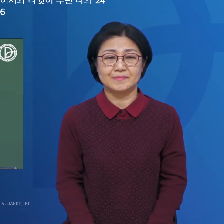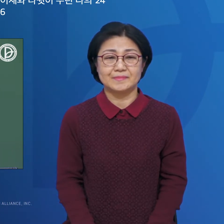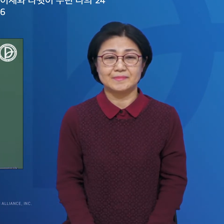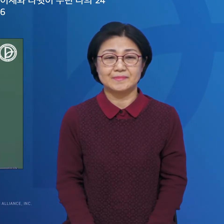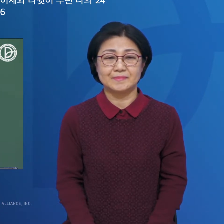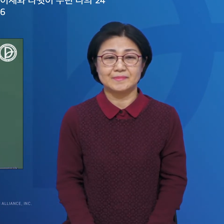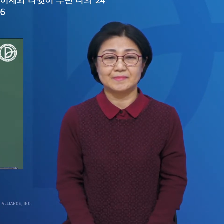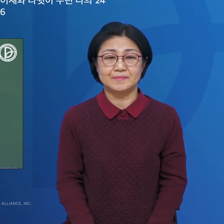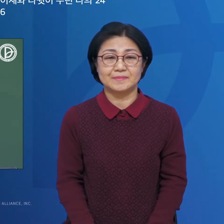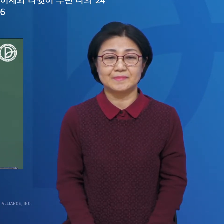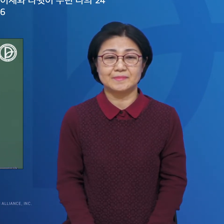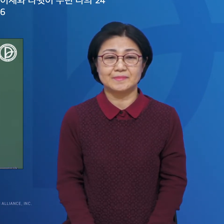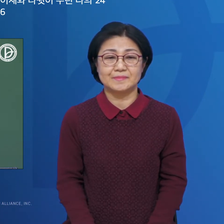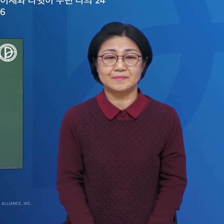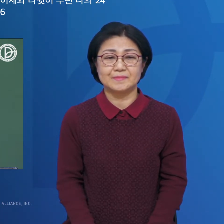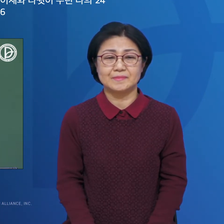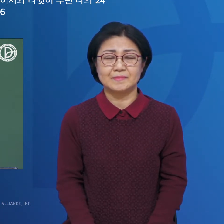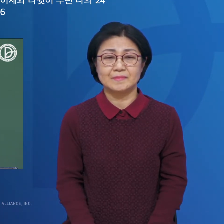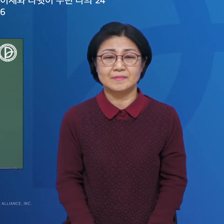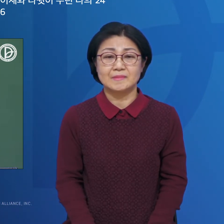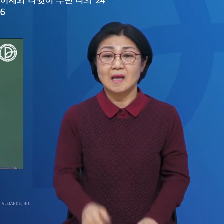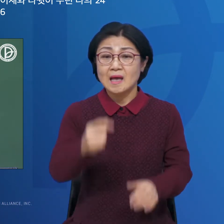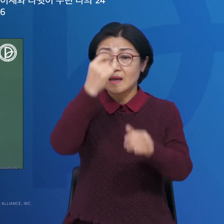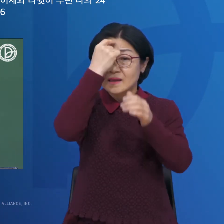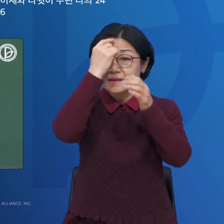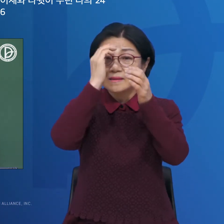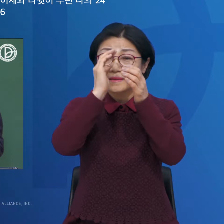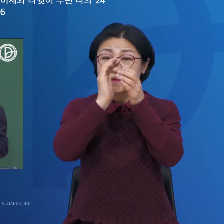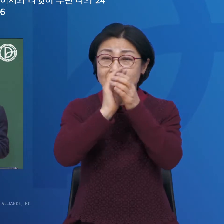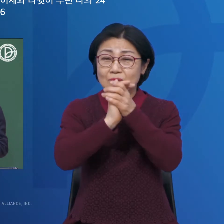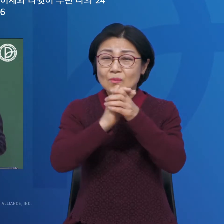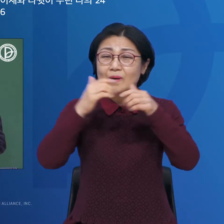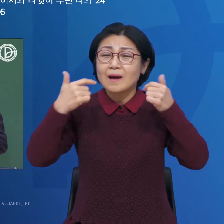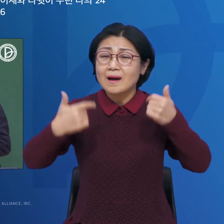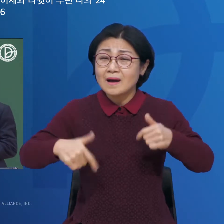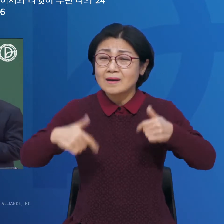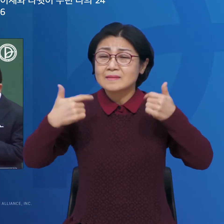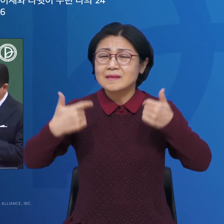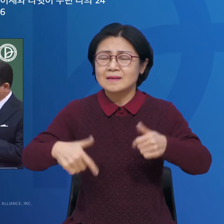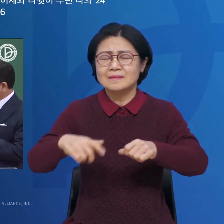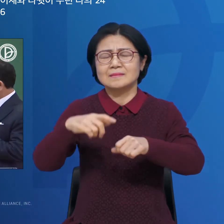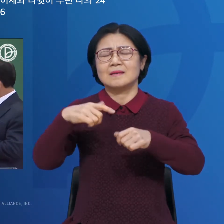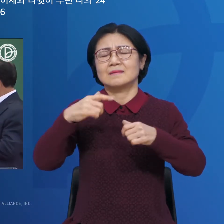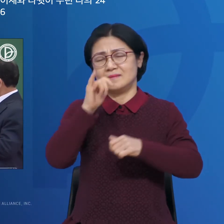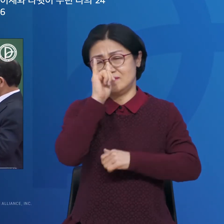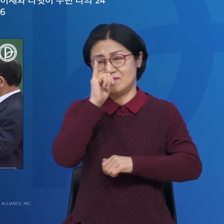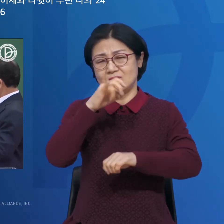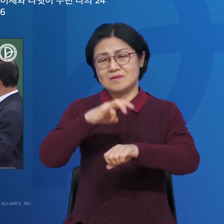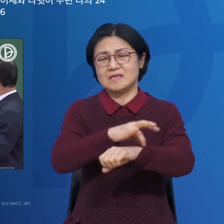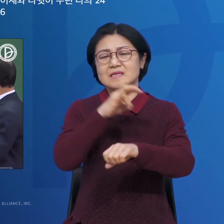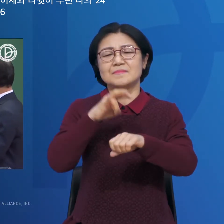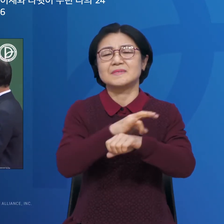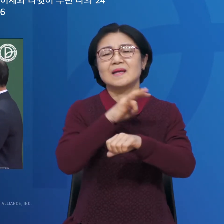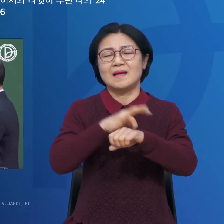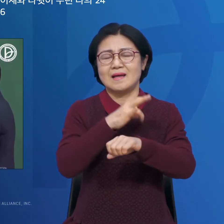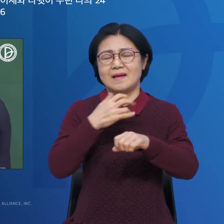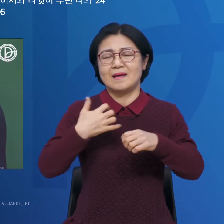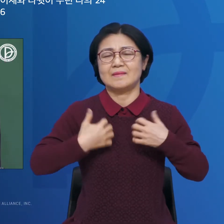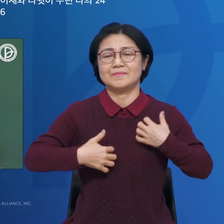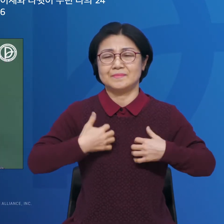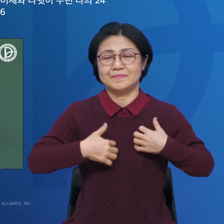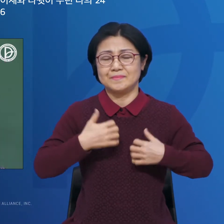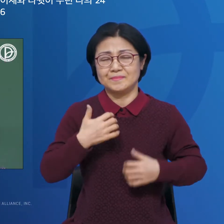기도가 24가 딱 되진다 어느 날요. One day, this prayer becomes their 24 hours. 24 되져